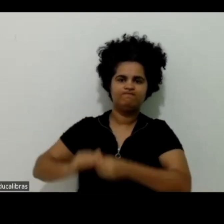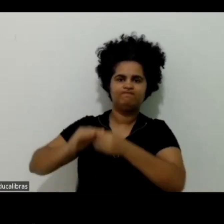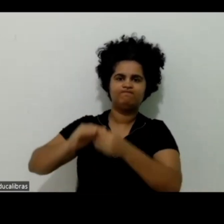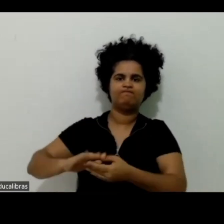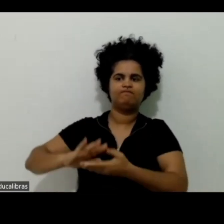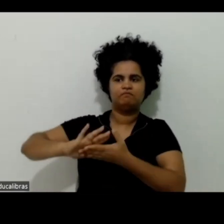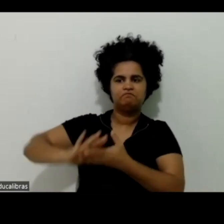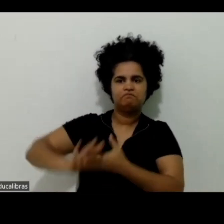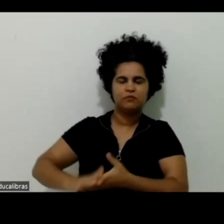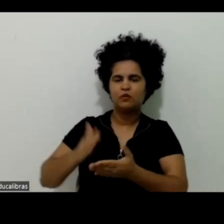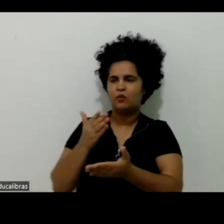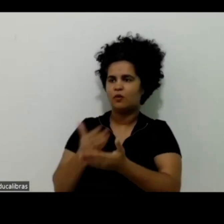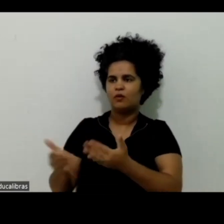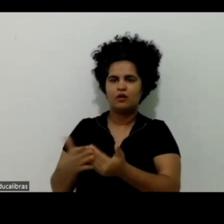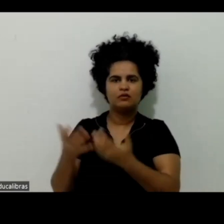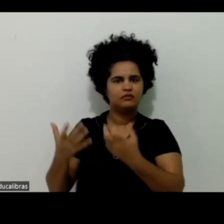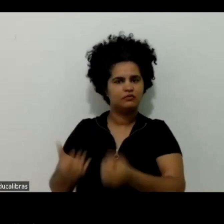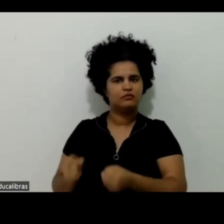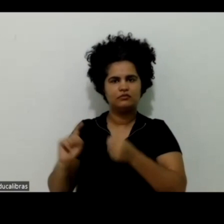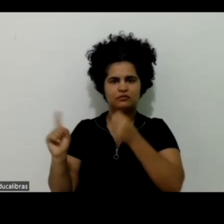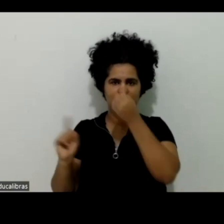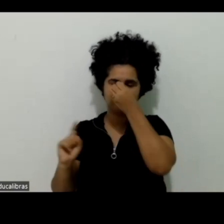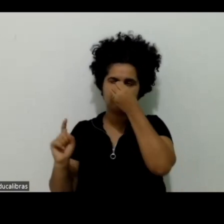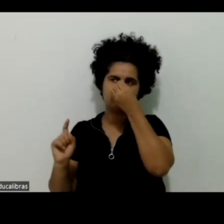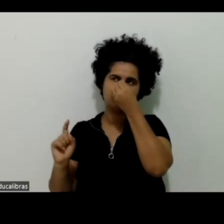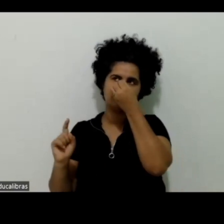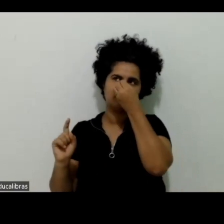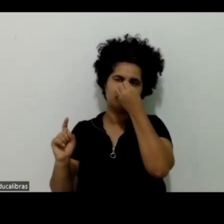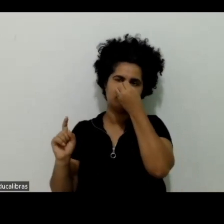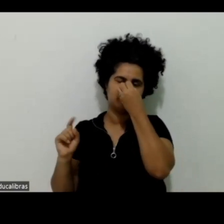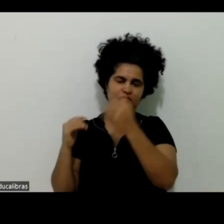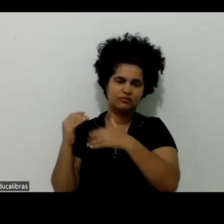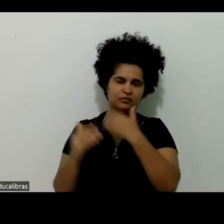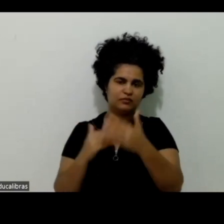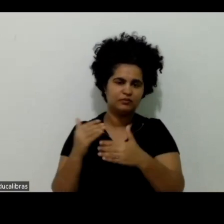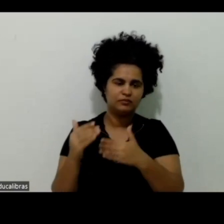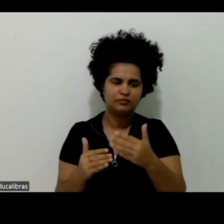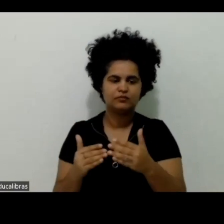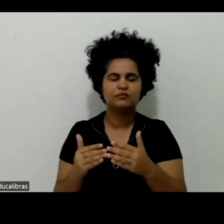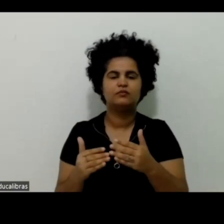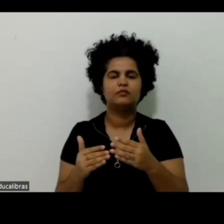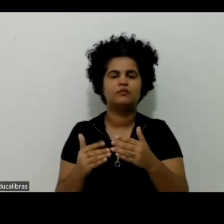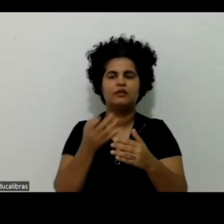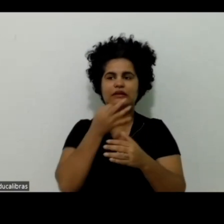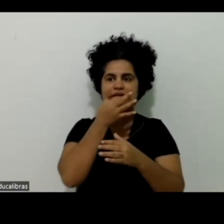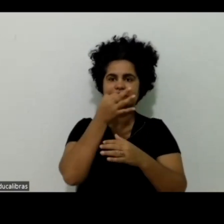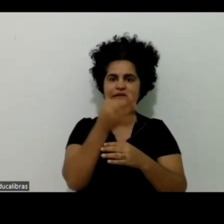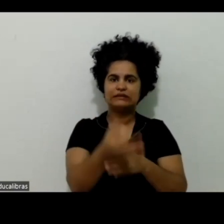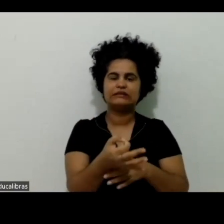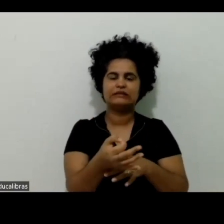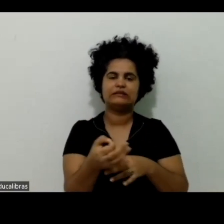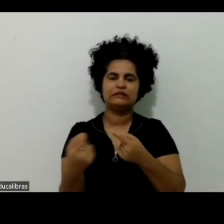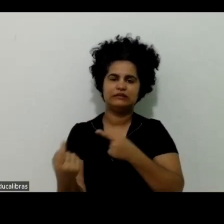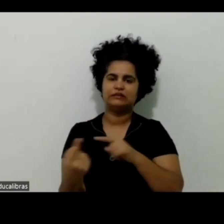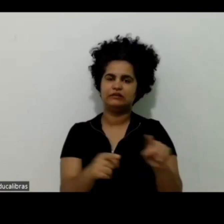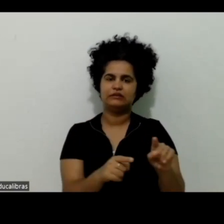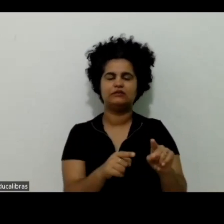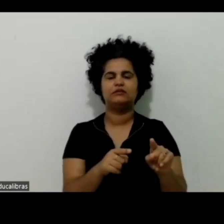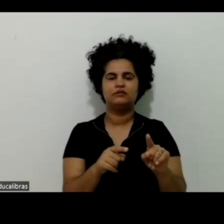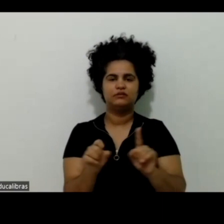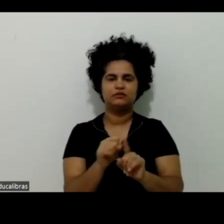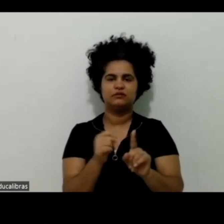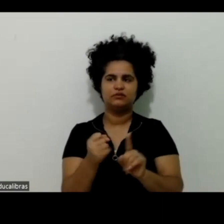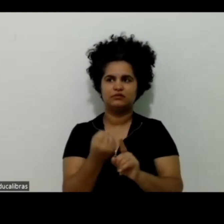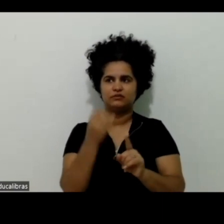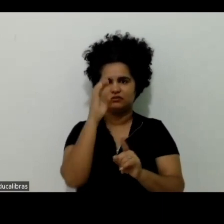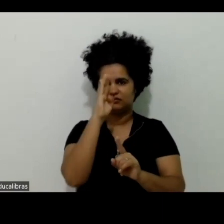gente sabe, e aí é importante também, né, nesse processo, enfim, de crítica e de autocrítica, que o serviço social brasileiro vem fazendo, na própria